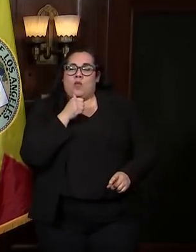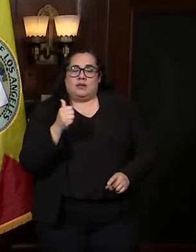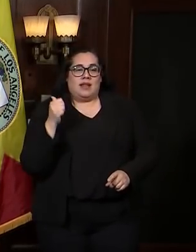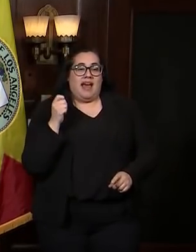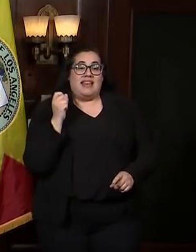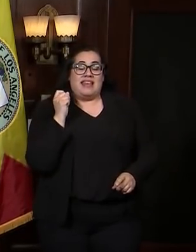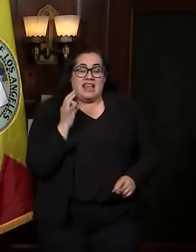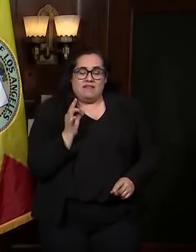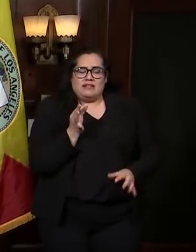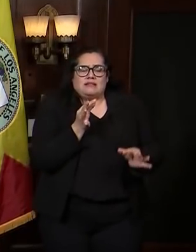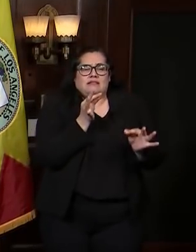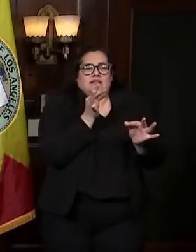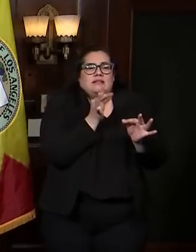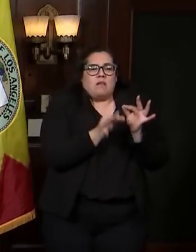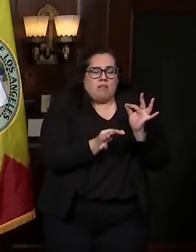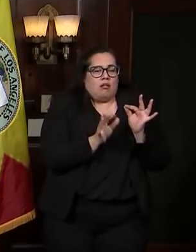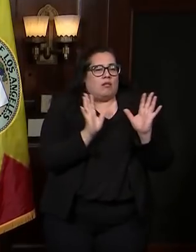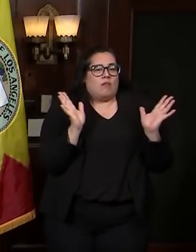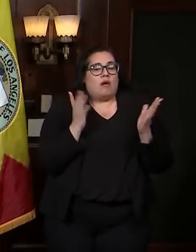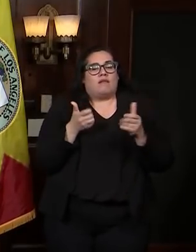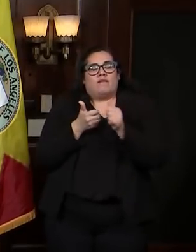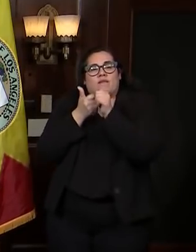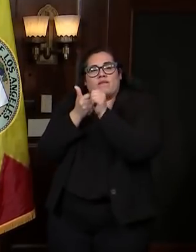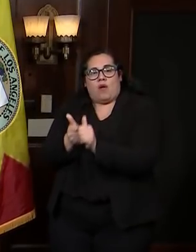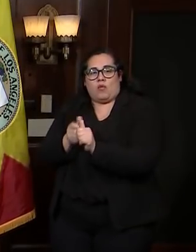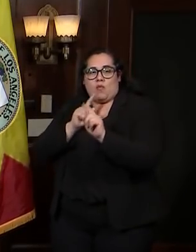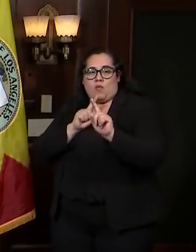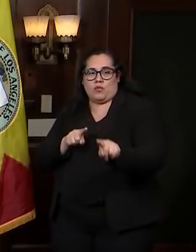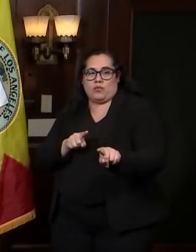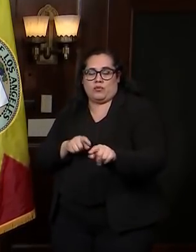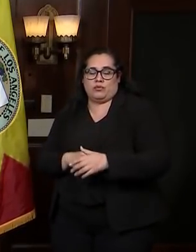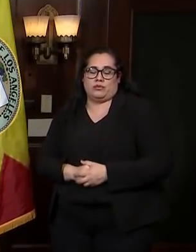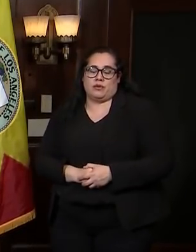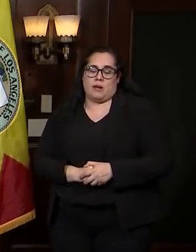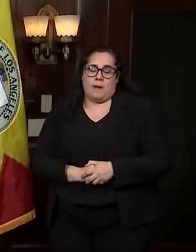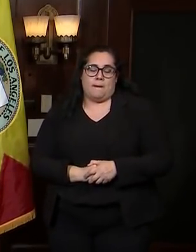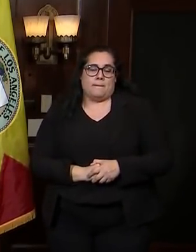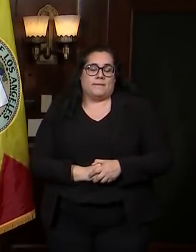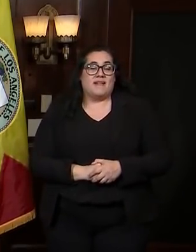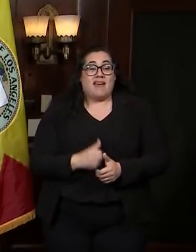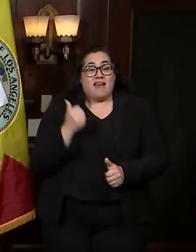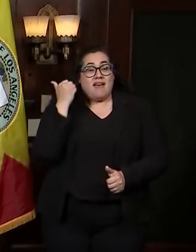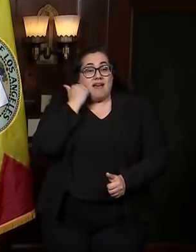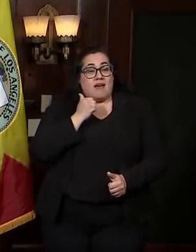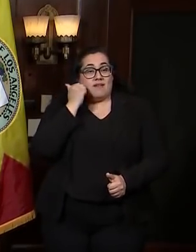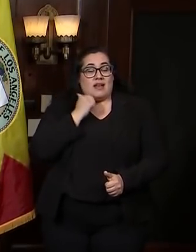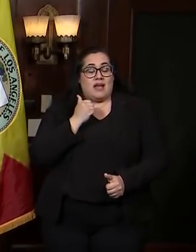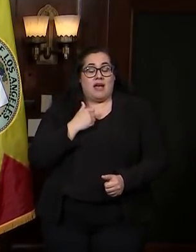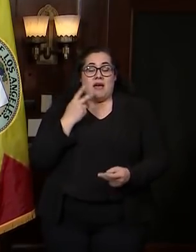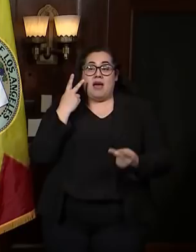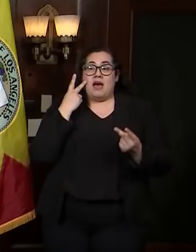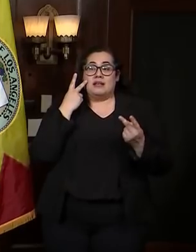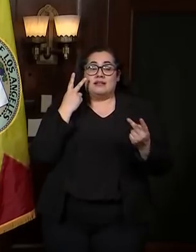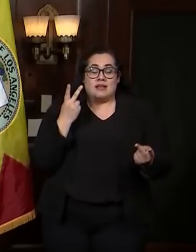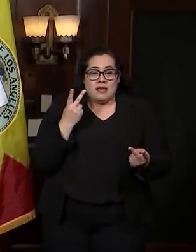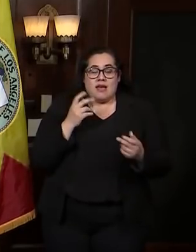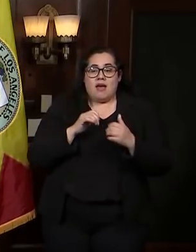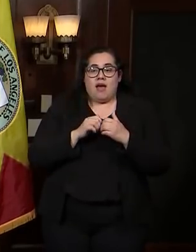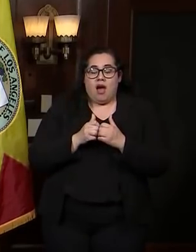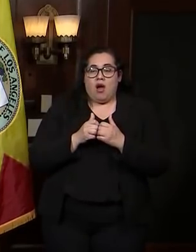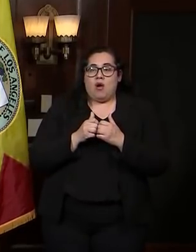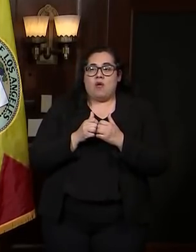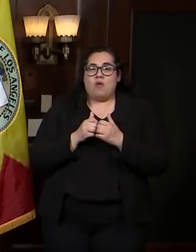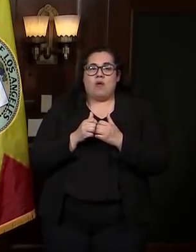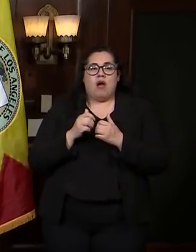si simplemente cumplen con la orden. Cada día veo cómo se